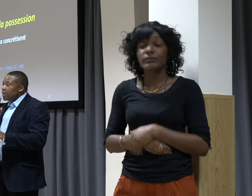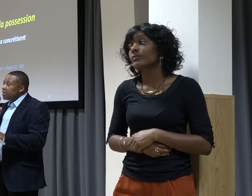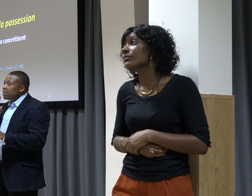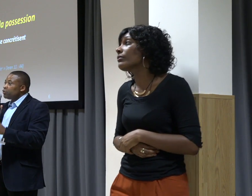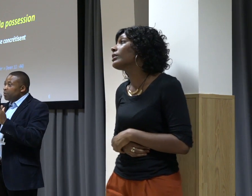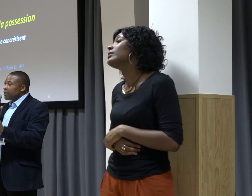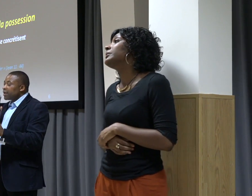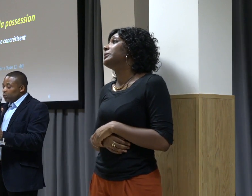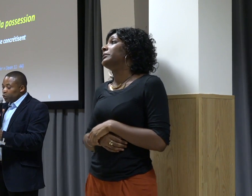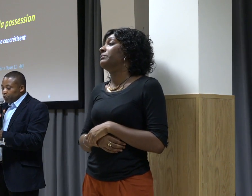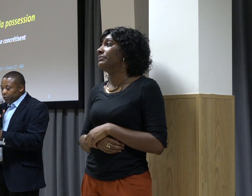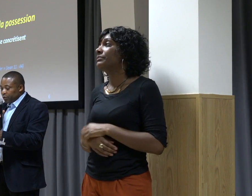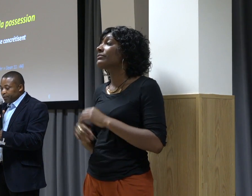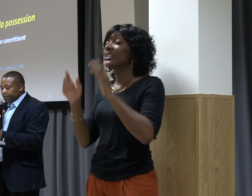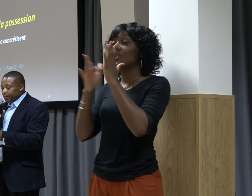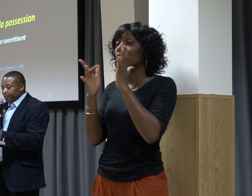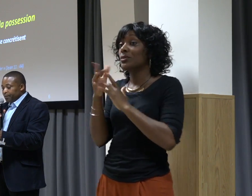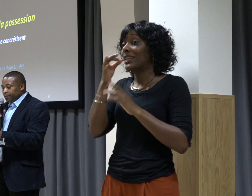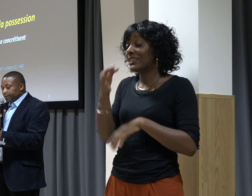Jésus a dit « si vous demandez quelque chose